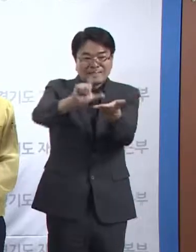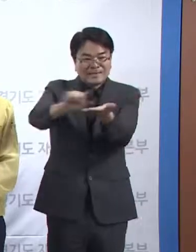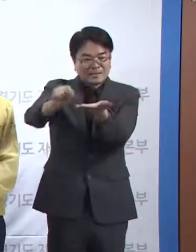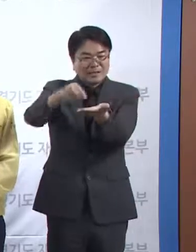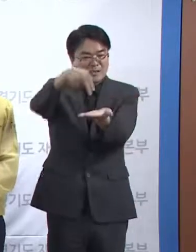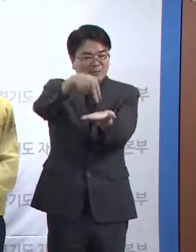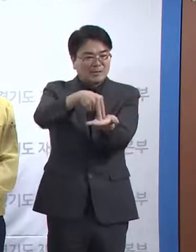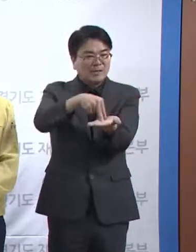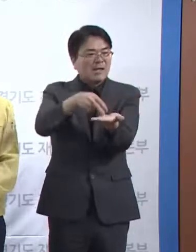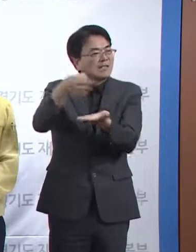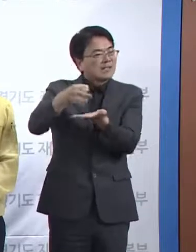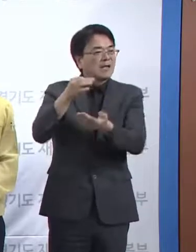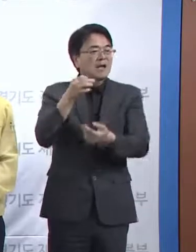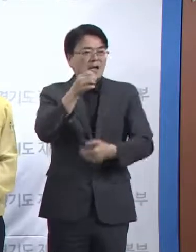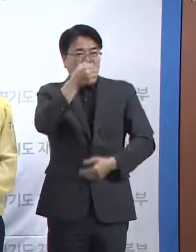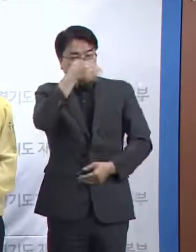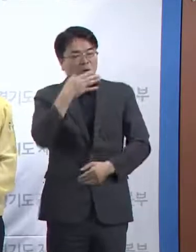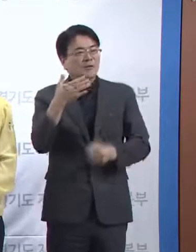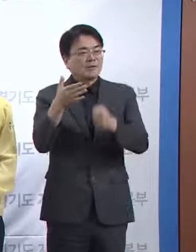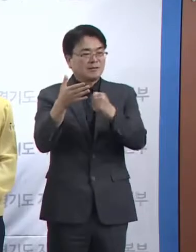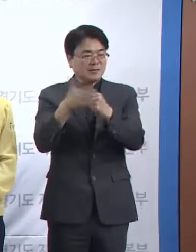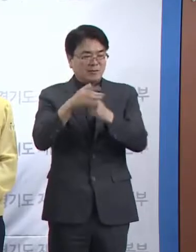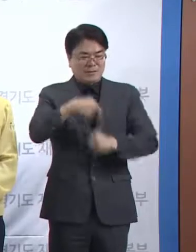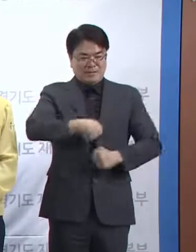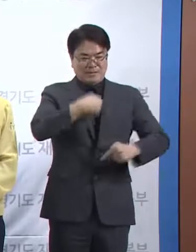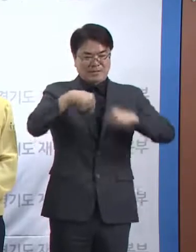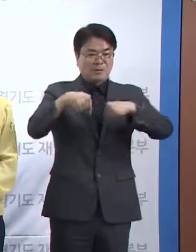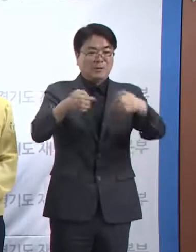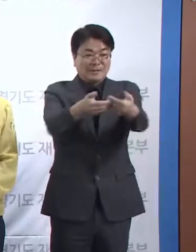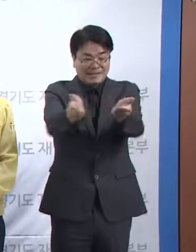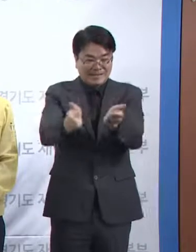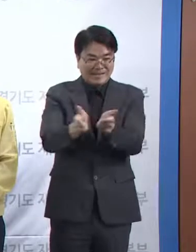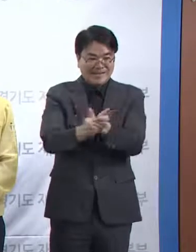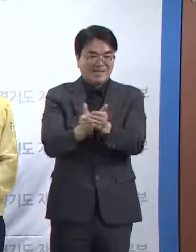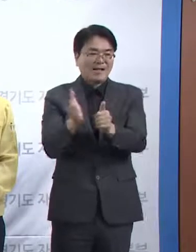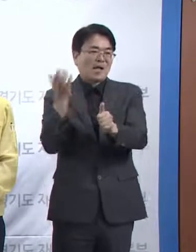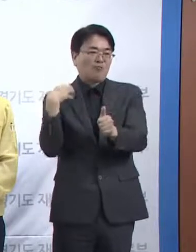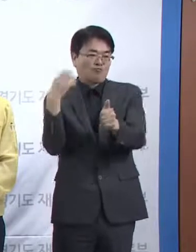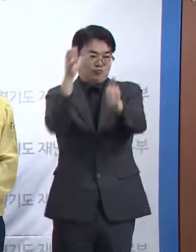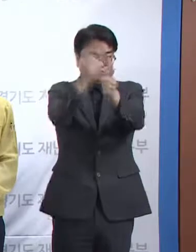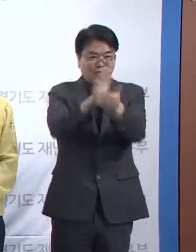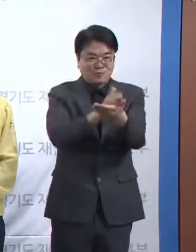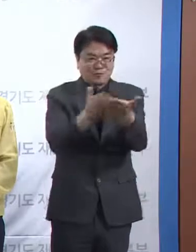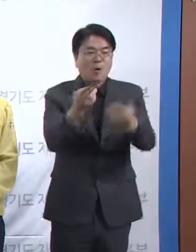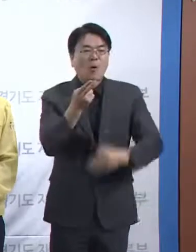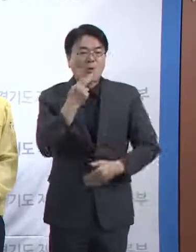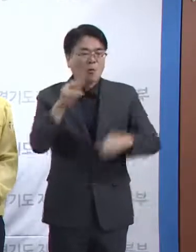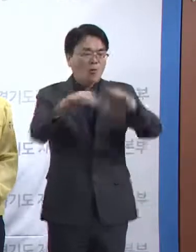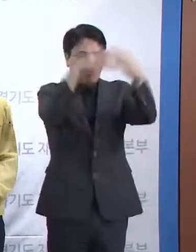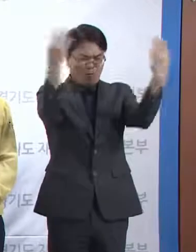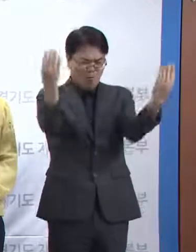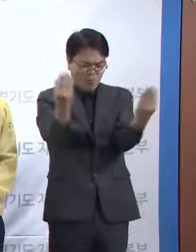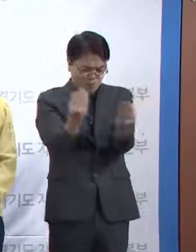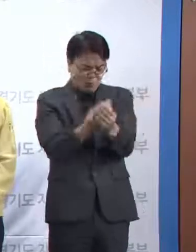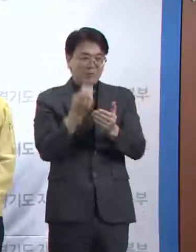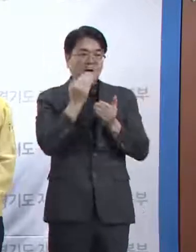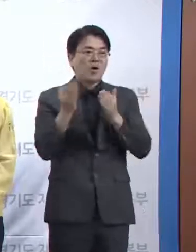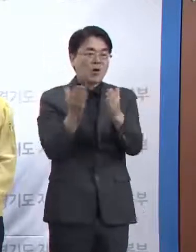때문에 기초 지방 정부에 추가 분담을 시킬 생각은 전혀 없고 전액 경기도비로 진행하게